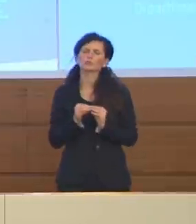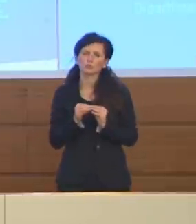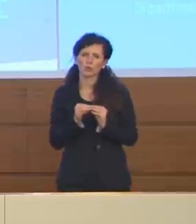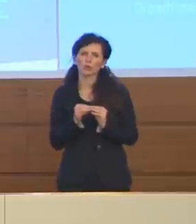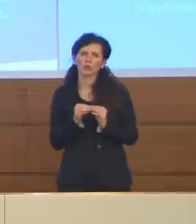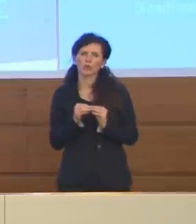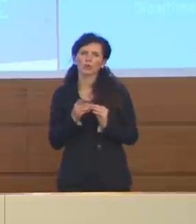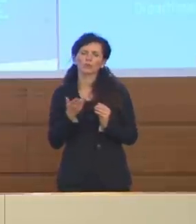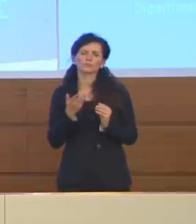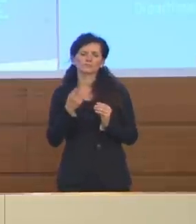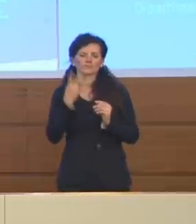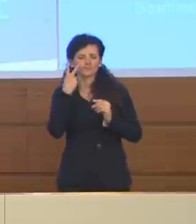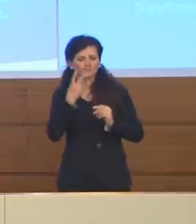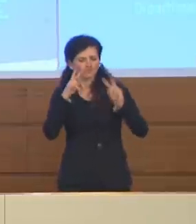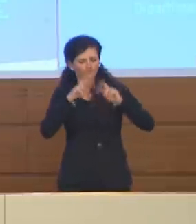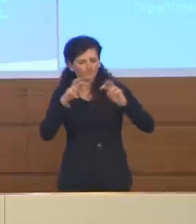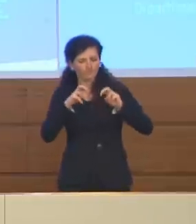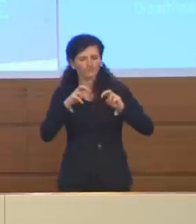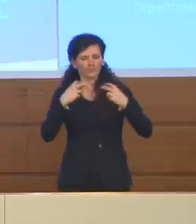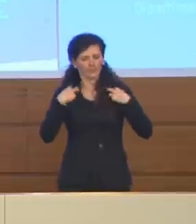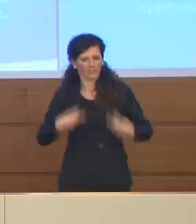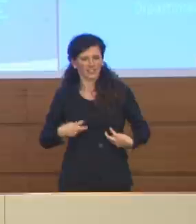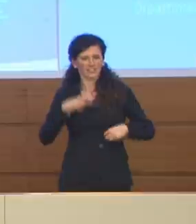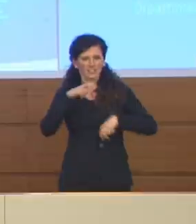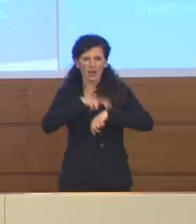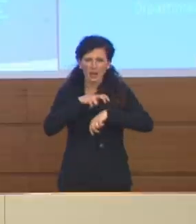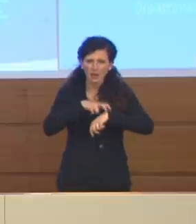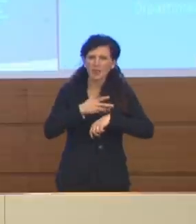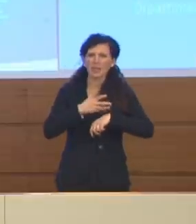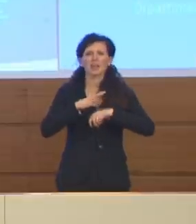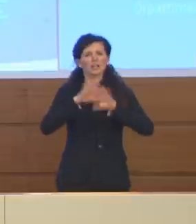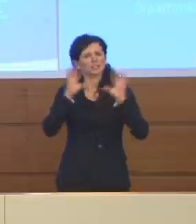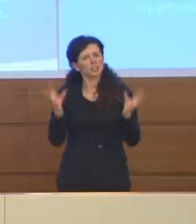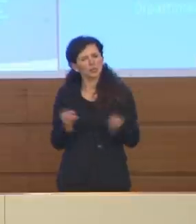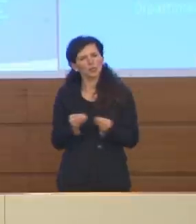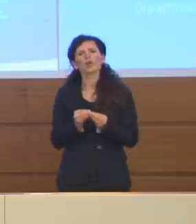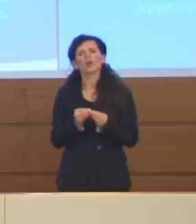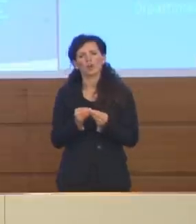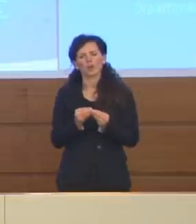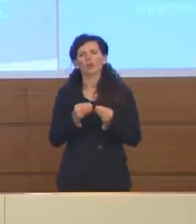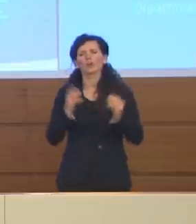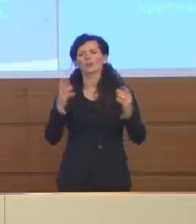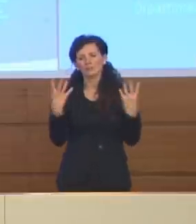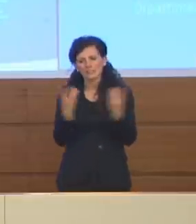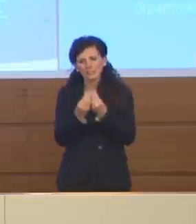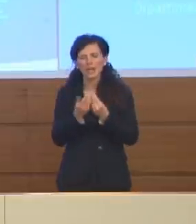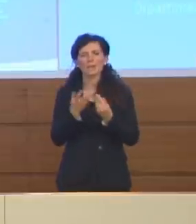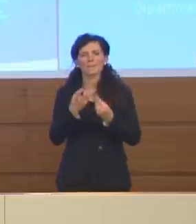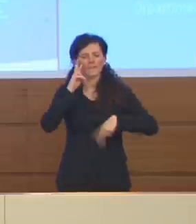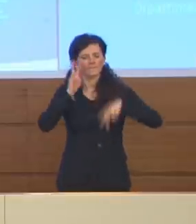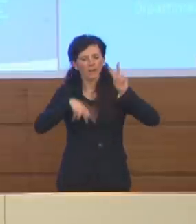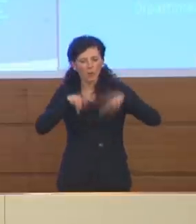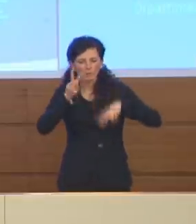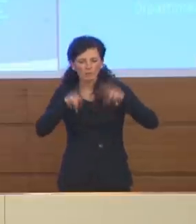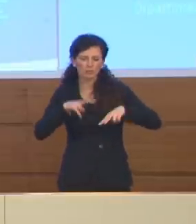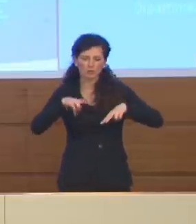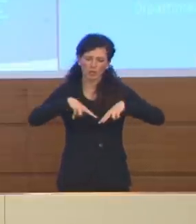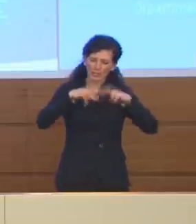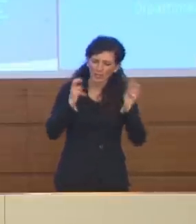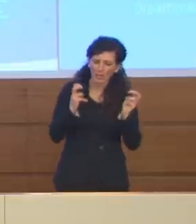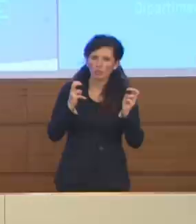tipo spirometrico piuttosto che eventualmente con valutazioni di diagnostica per